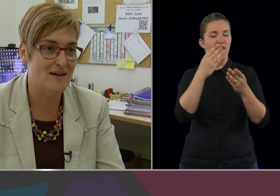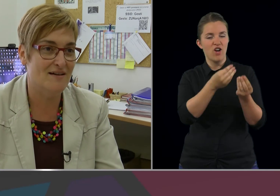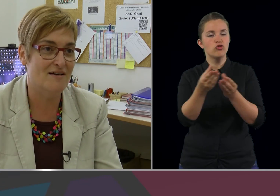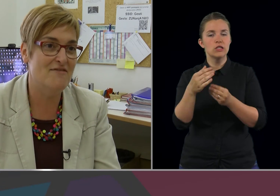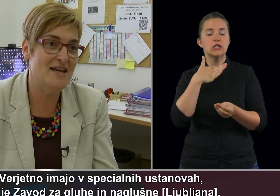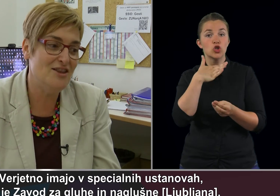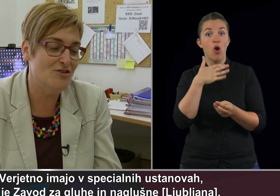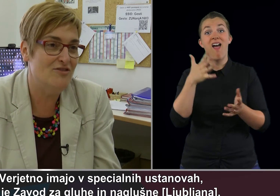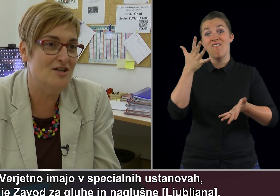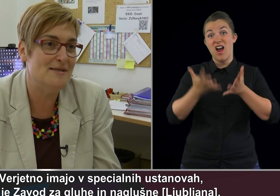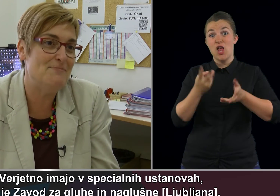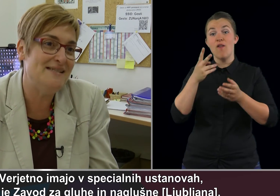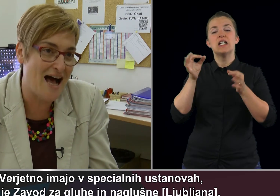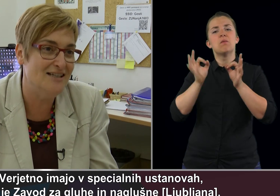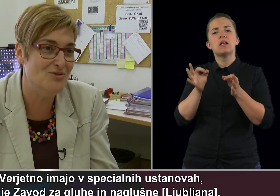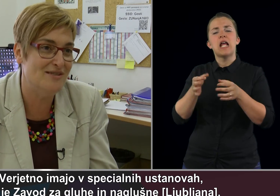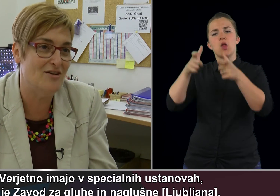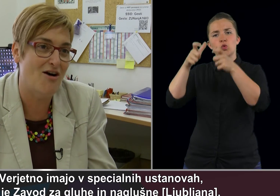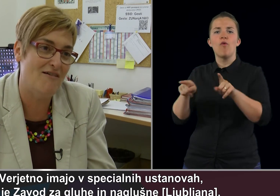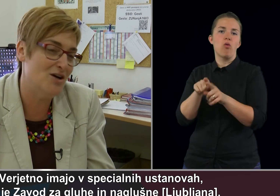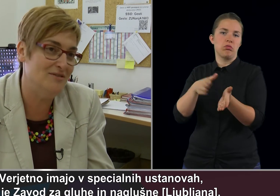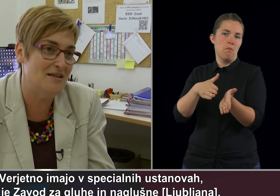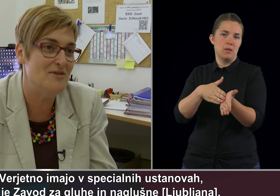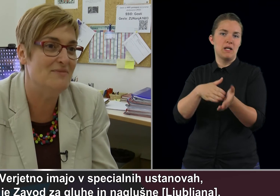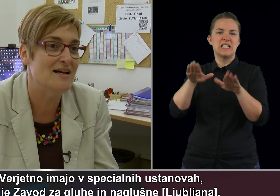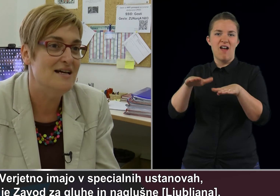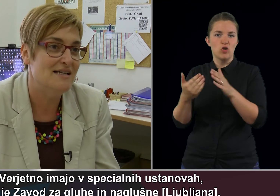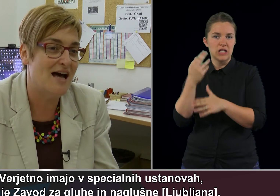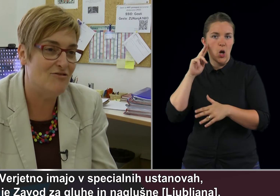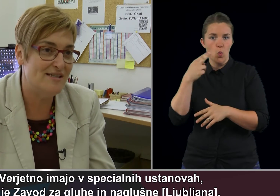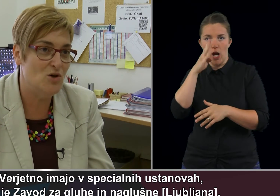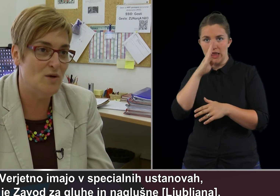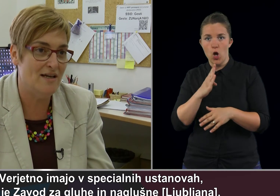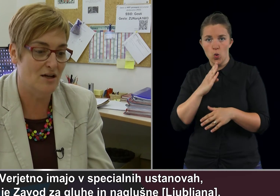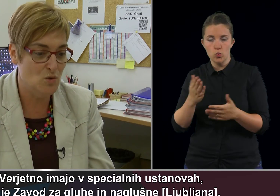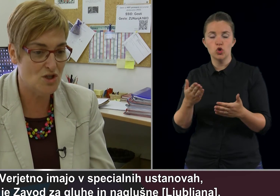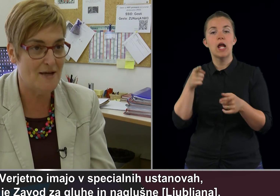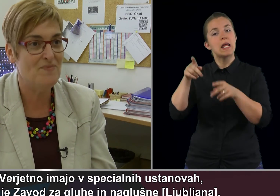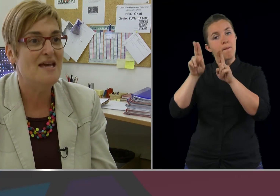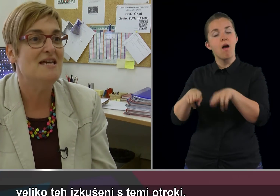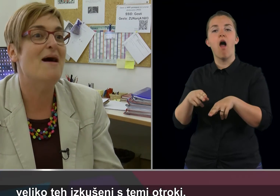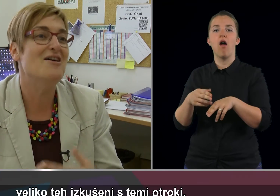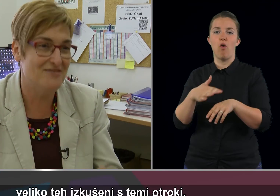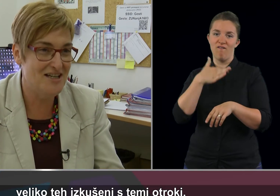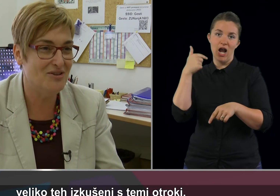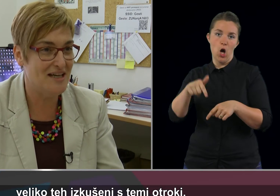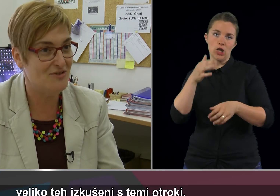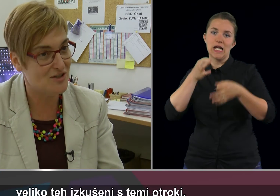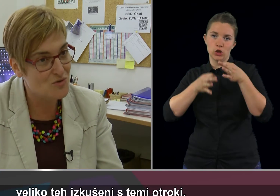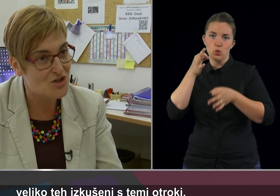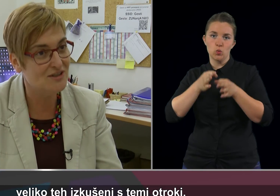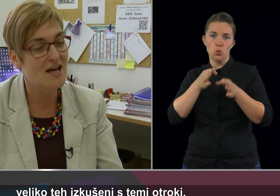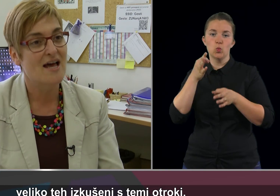šoli, verjetno v specialnih ustanovah, kot je na primer Zavod za gluhe in naglušne, imajo veliko